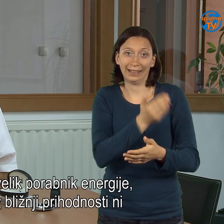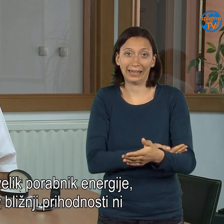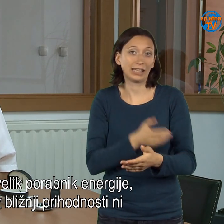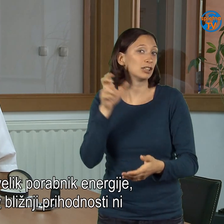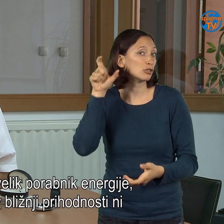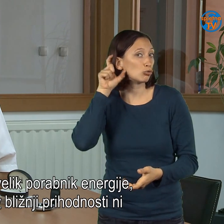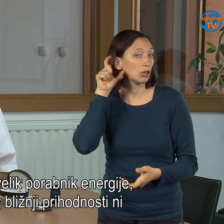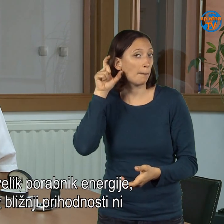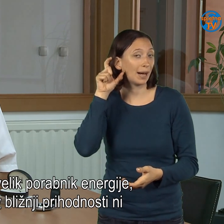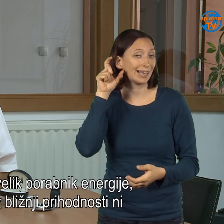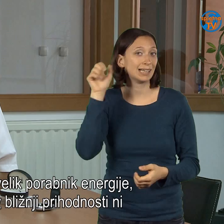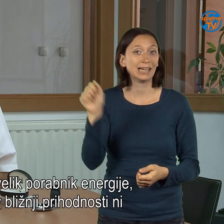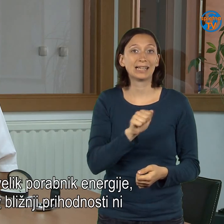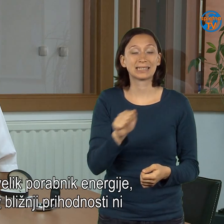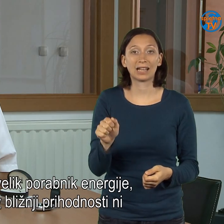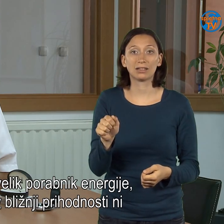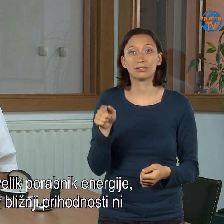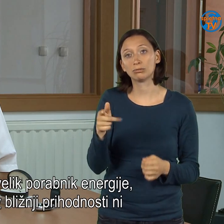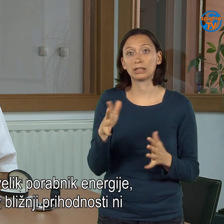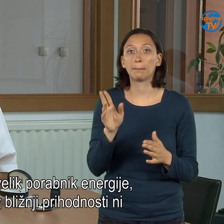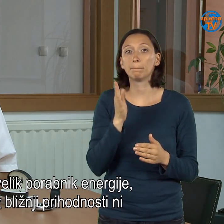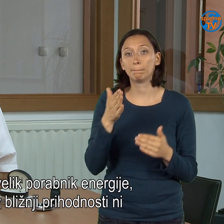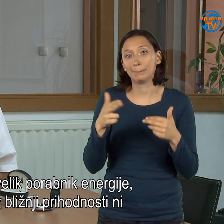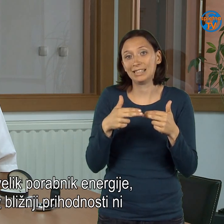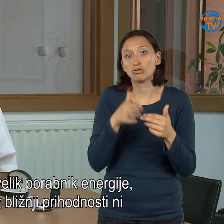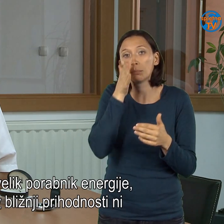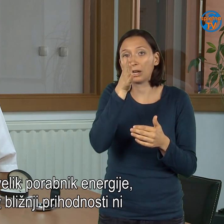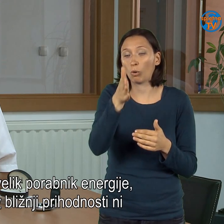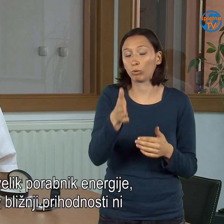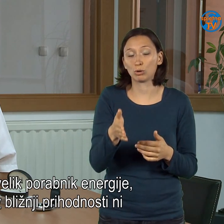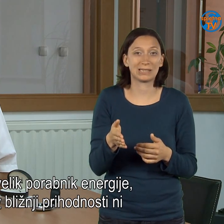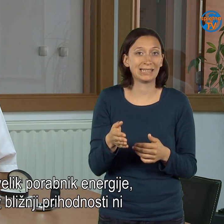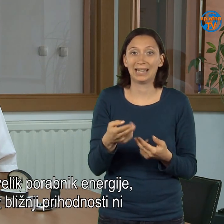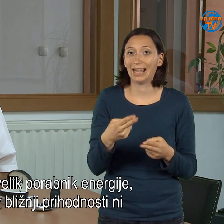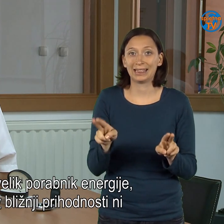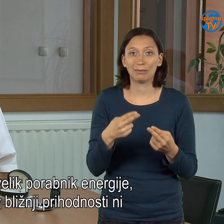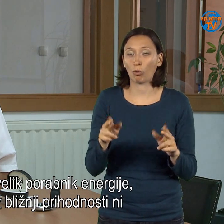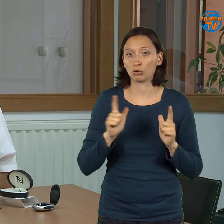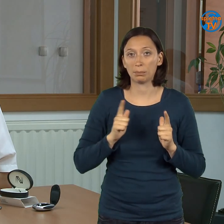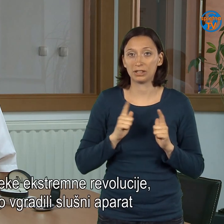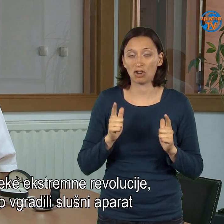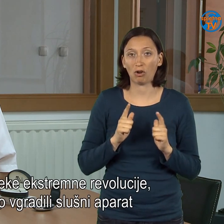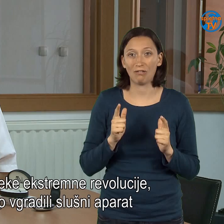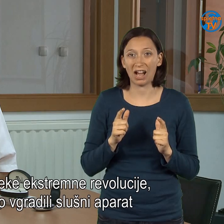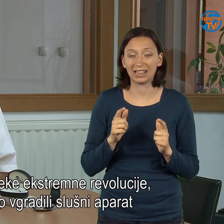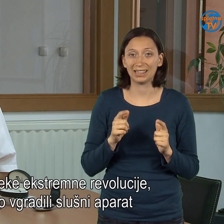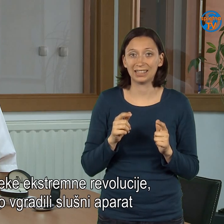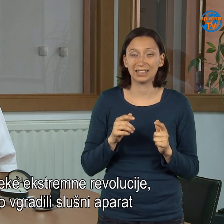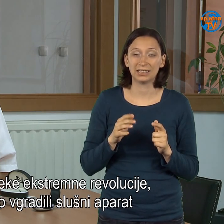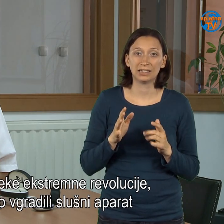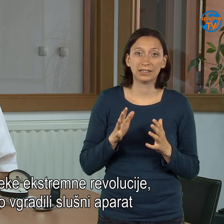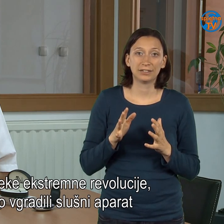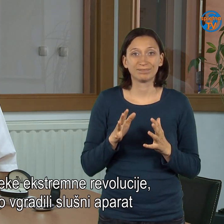energije, slušni aparat. Zato tu v neki bližnji prihodnosti ni mogoče pričakovati